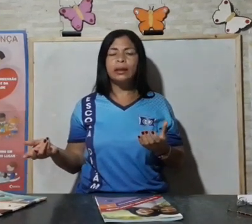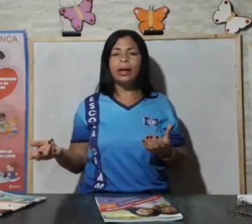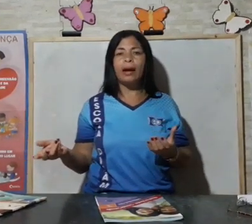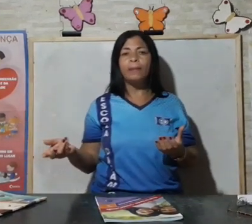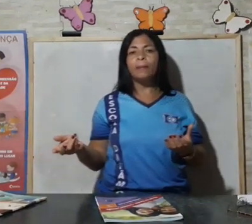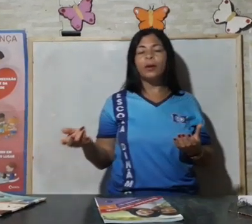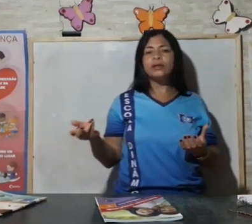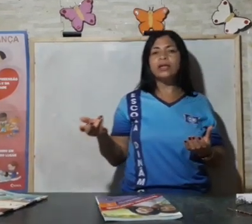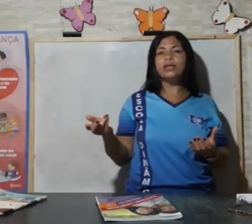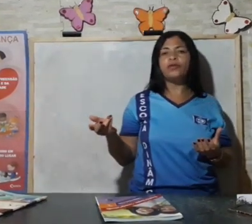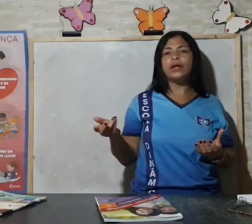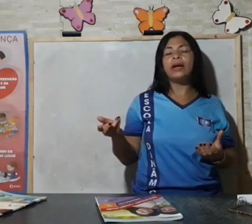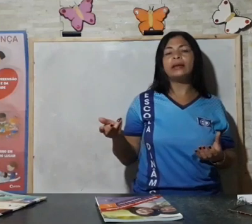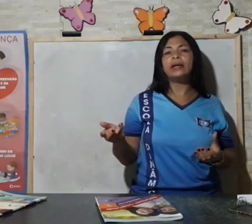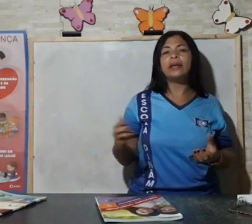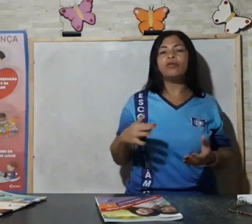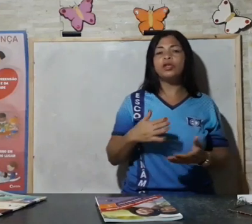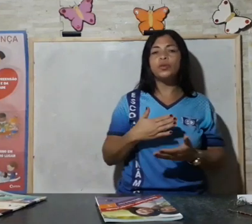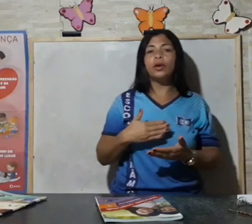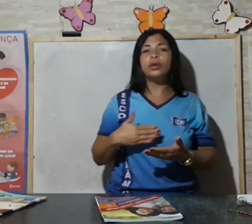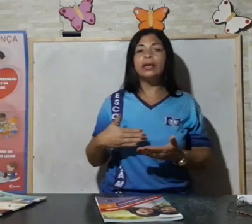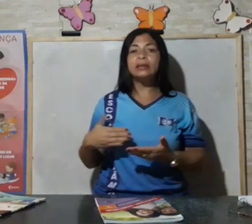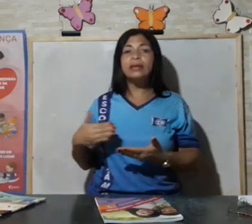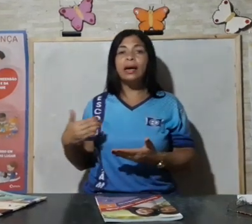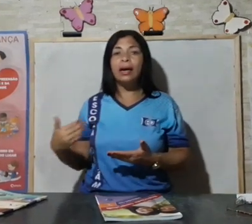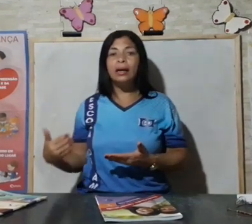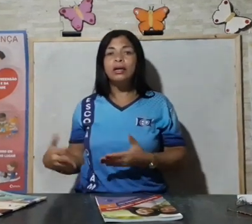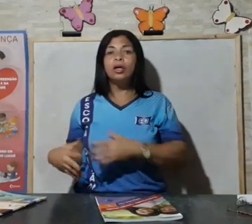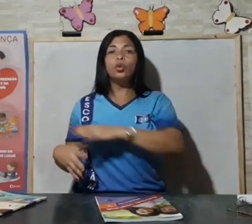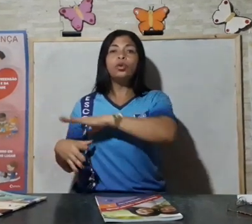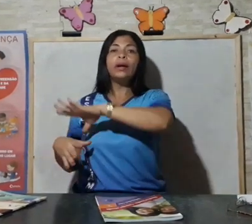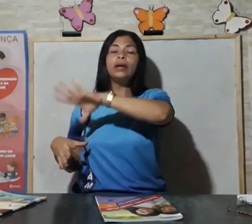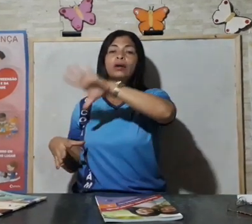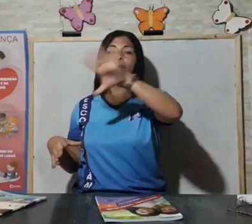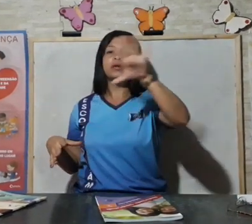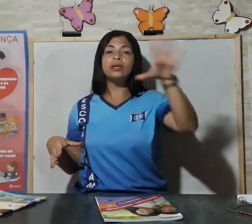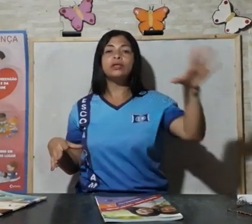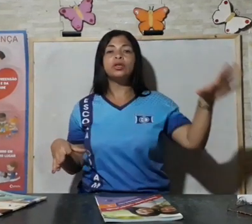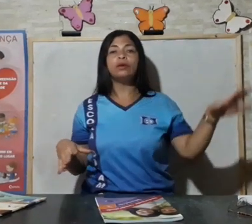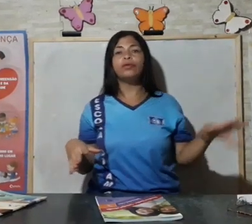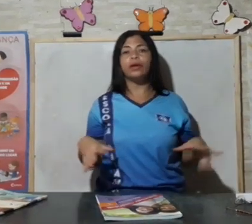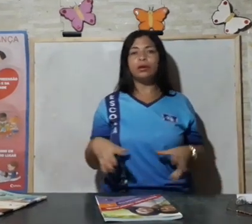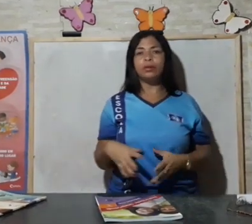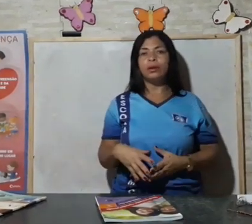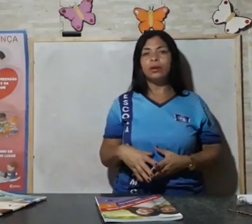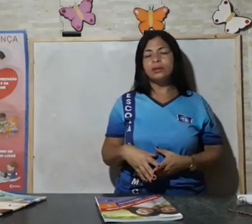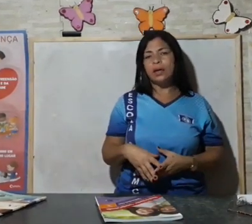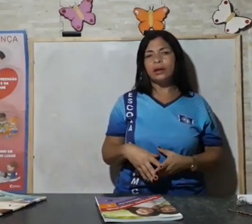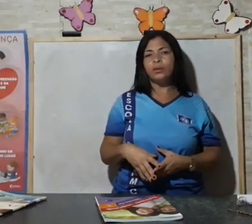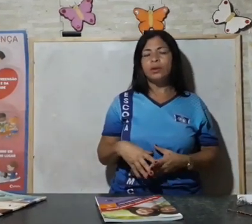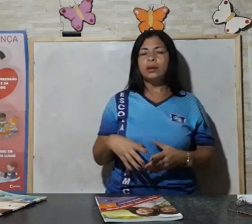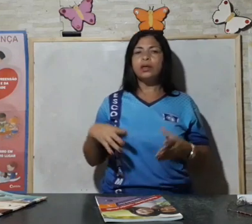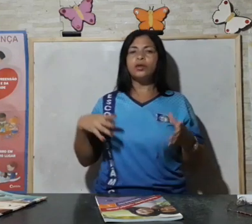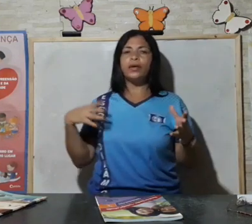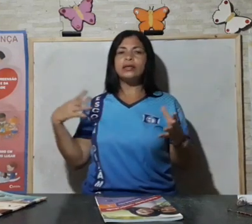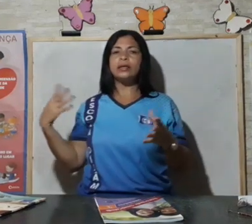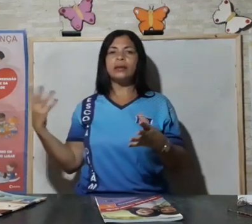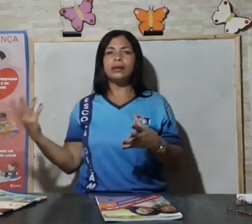retratar. O que significa retratar? Vocês podem desenhar tudo aquilo que vocês estão vendo, certo? Tanto faz